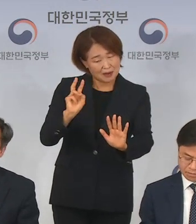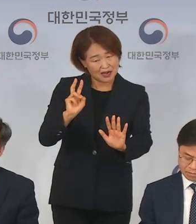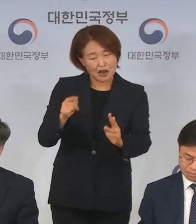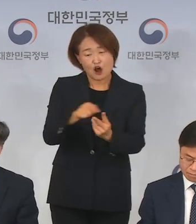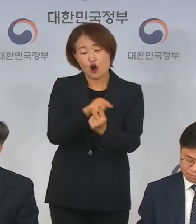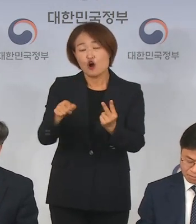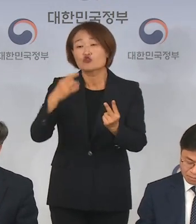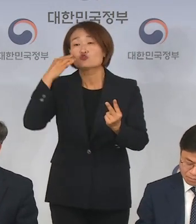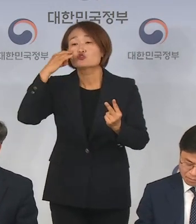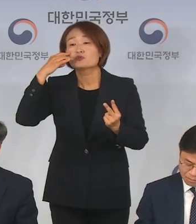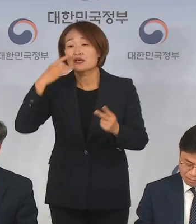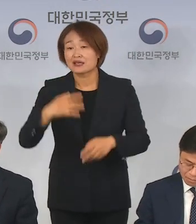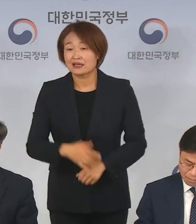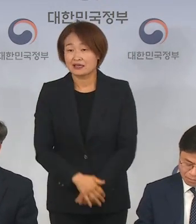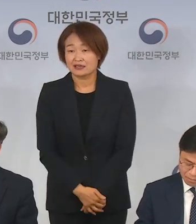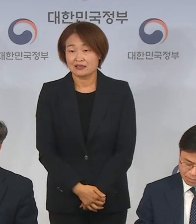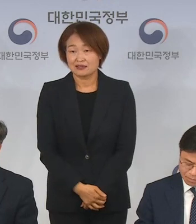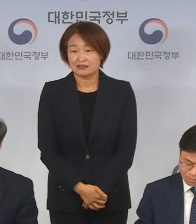또 하나는